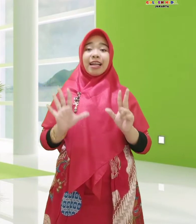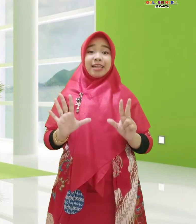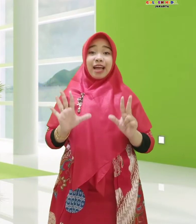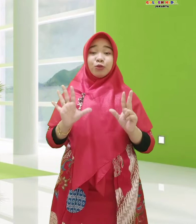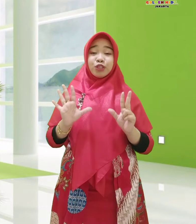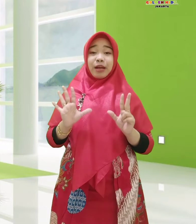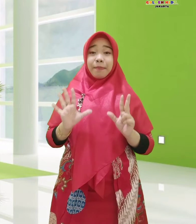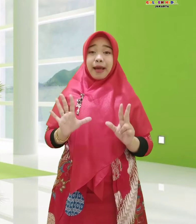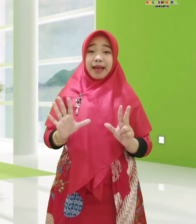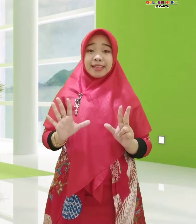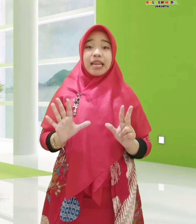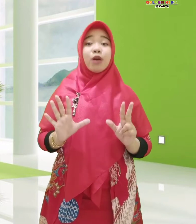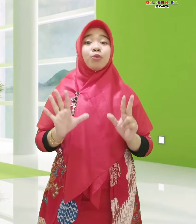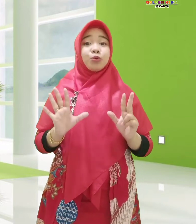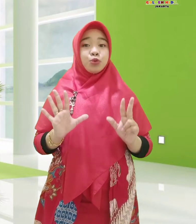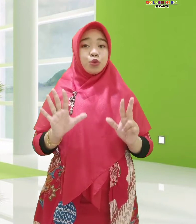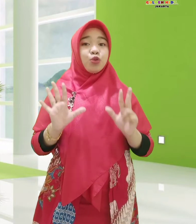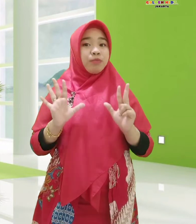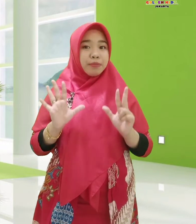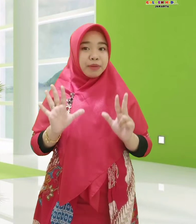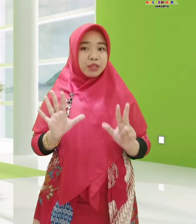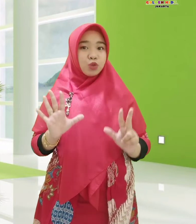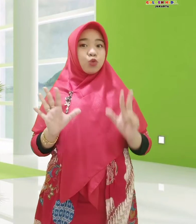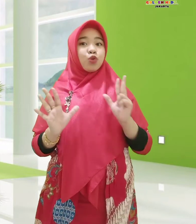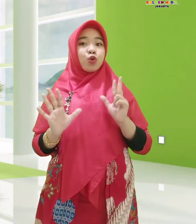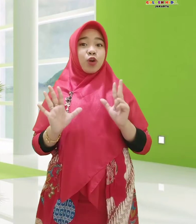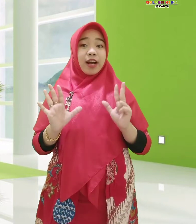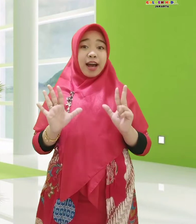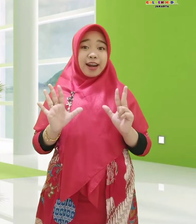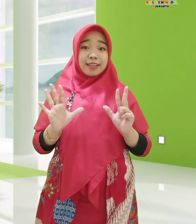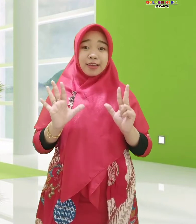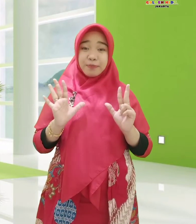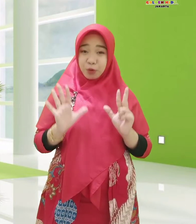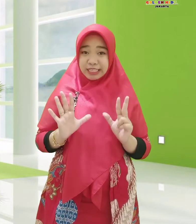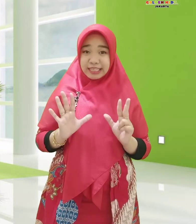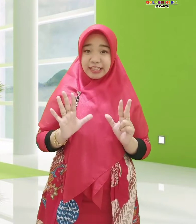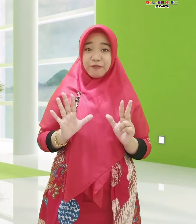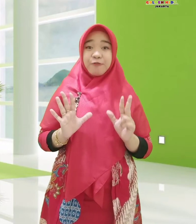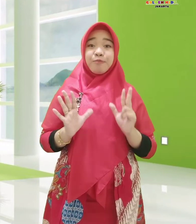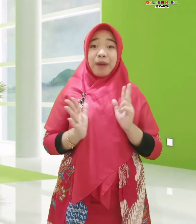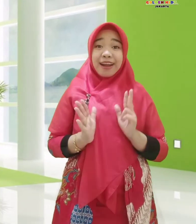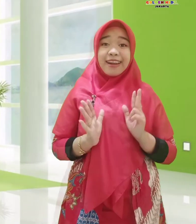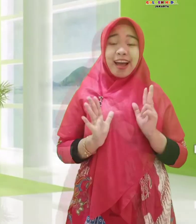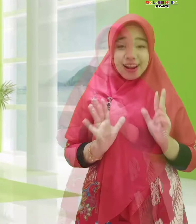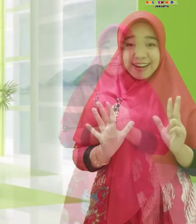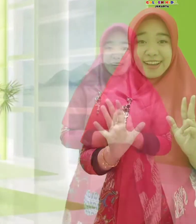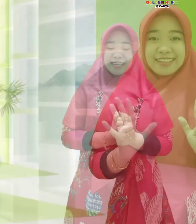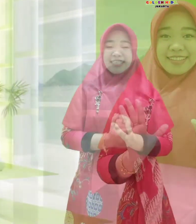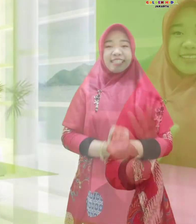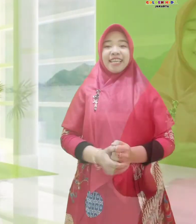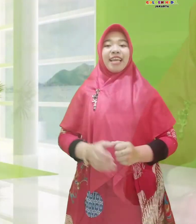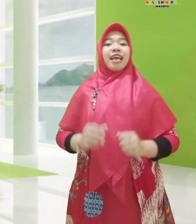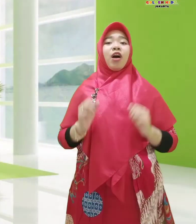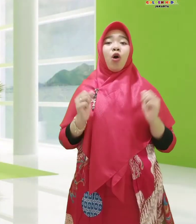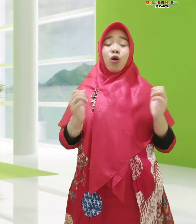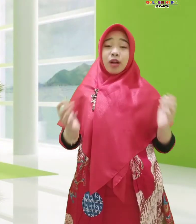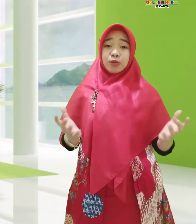dan ucapan untuk membentuk karakter positif pada parents. Orang